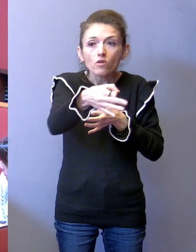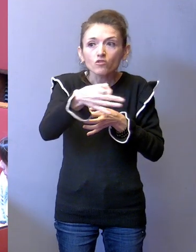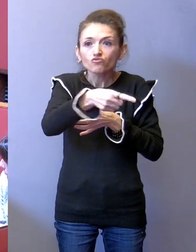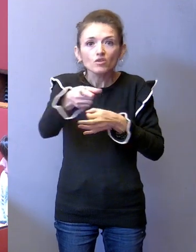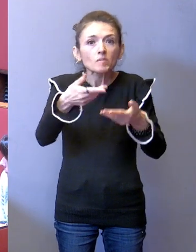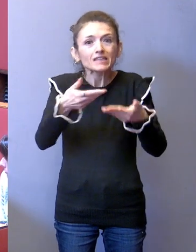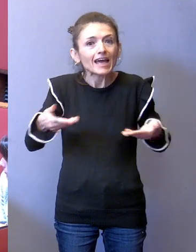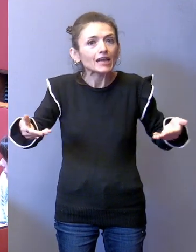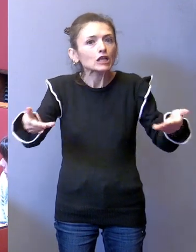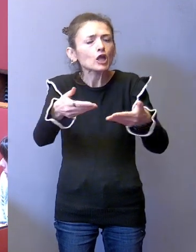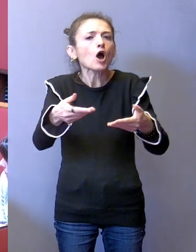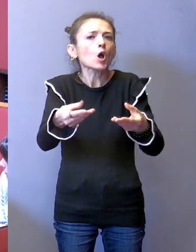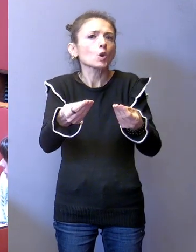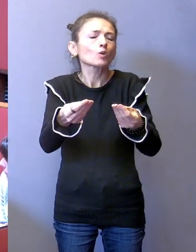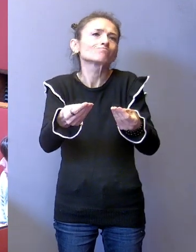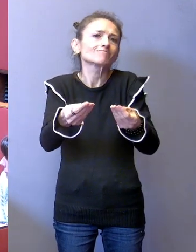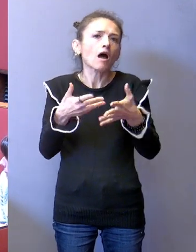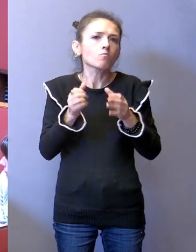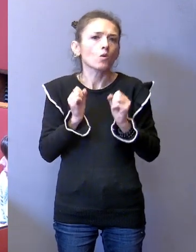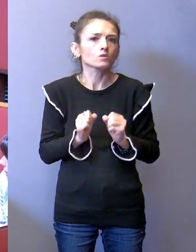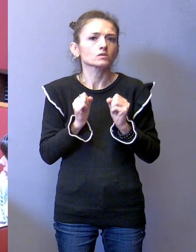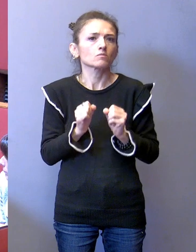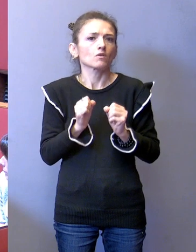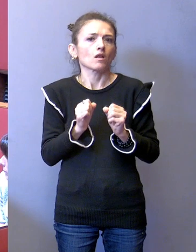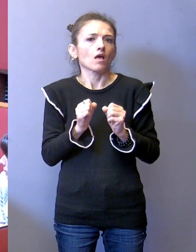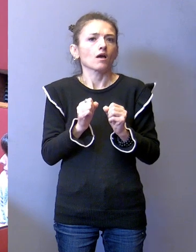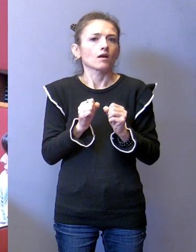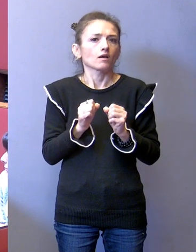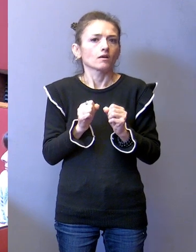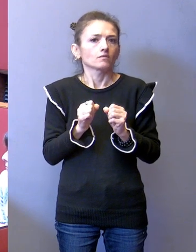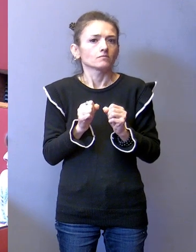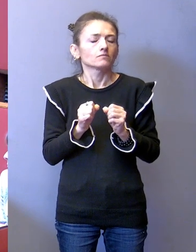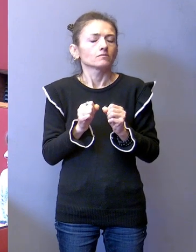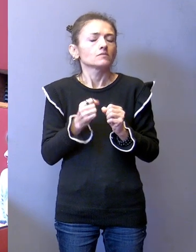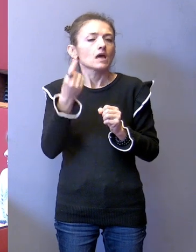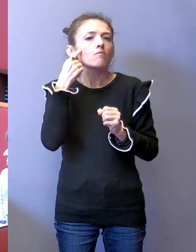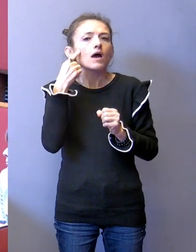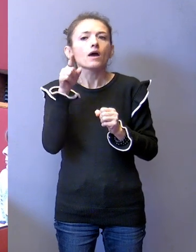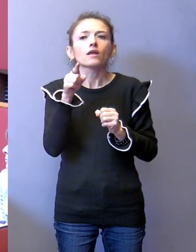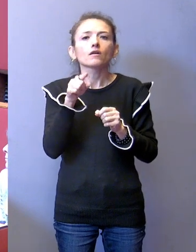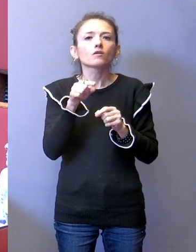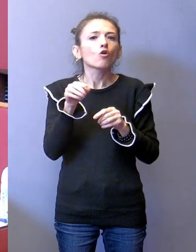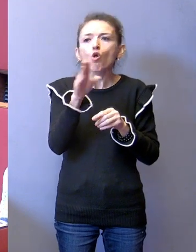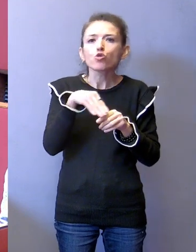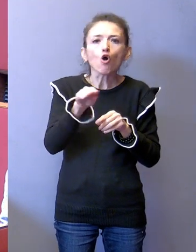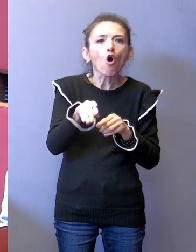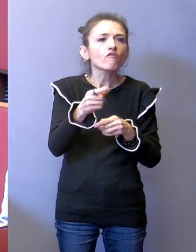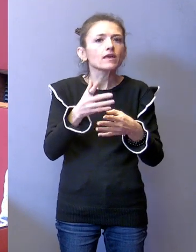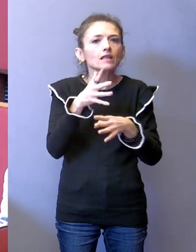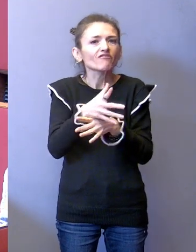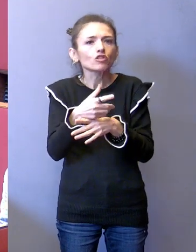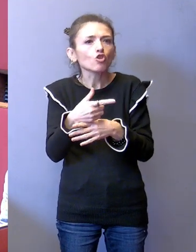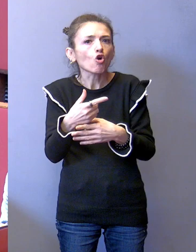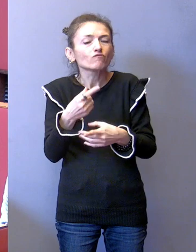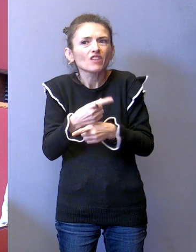avremo anche quella possibilità di conoscere come le stavo dicendo anche quali parti Dove abbiamo bisogno di un